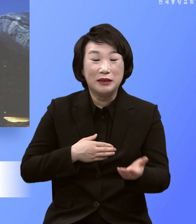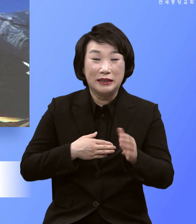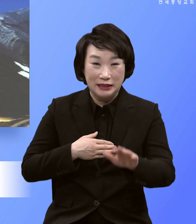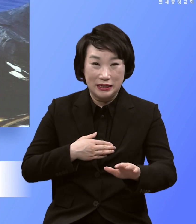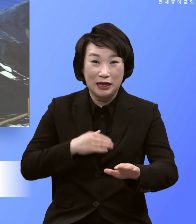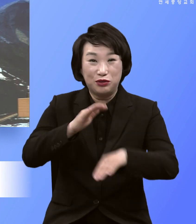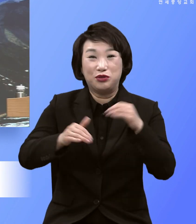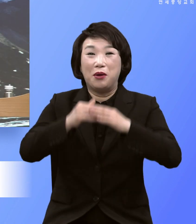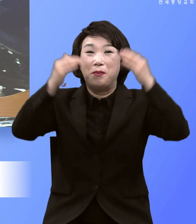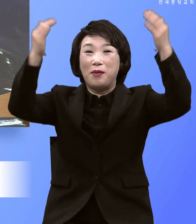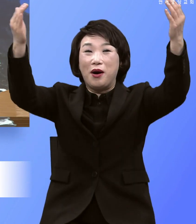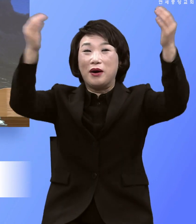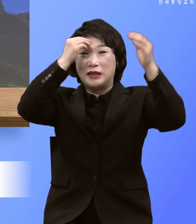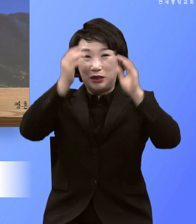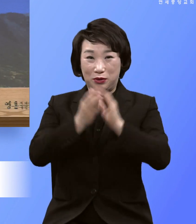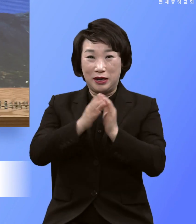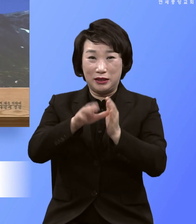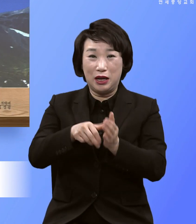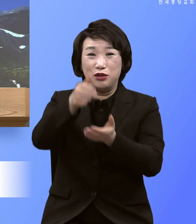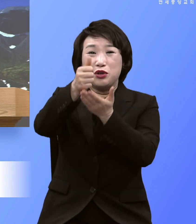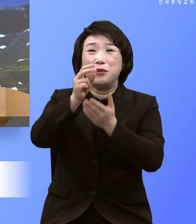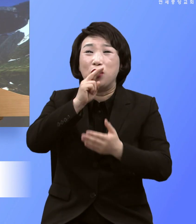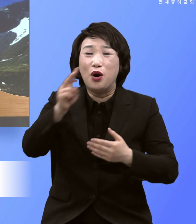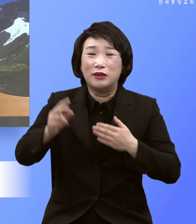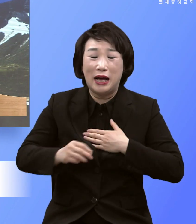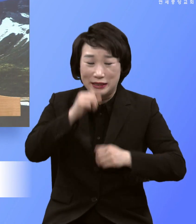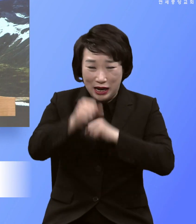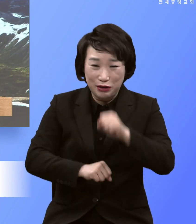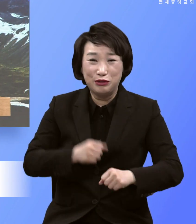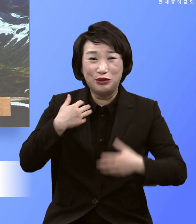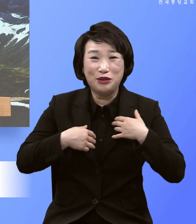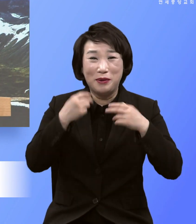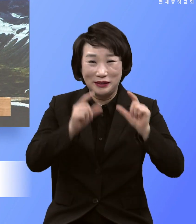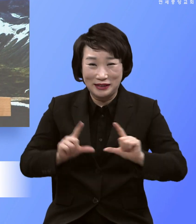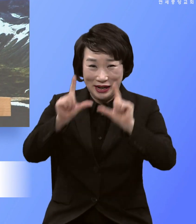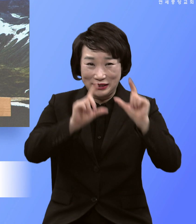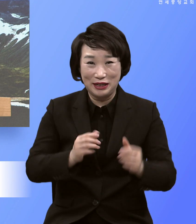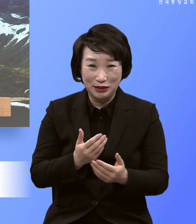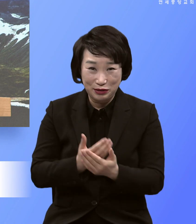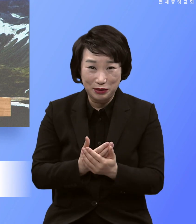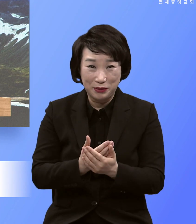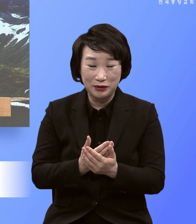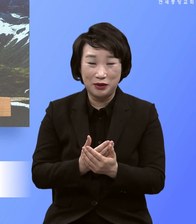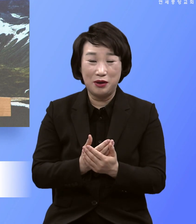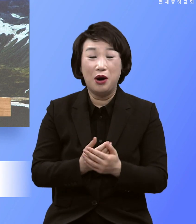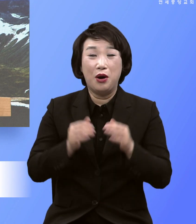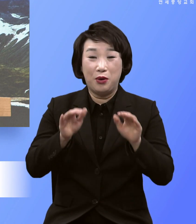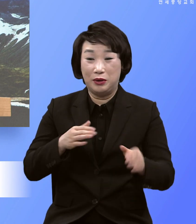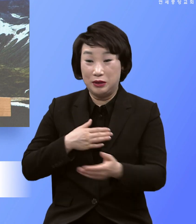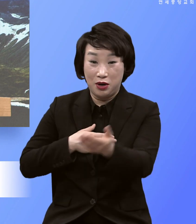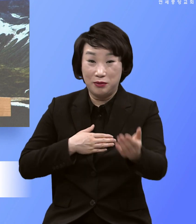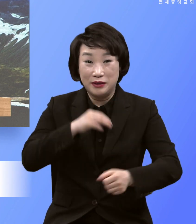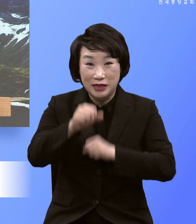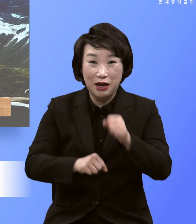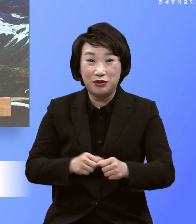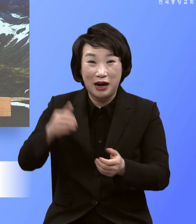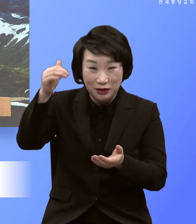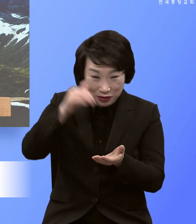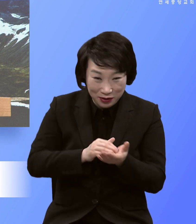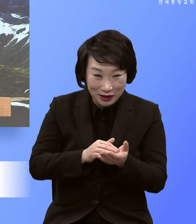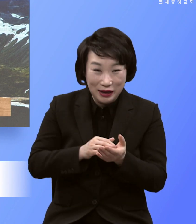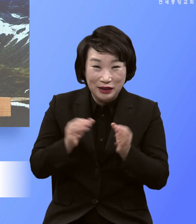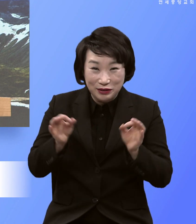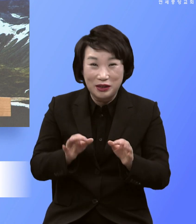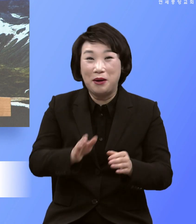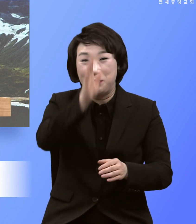손 번쩍 들고 주여 내 이 자유를 누리게 하옵소서. 오늘 여러분에게 자유가 도착하는